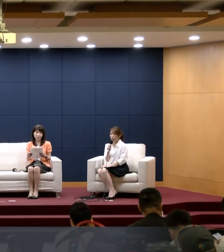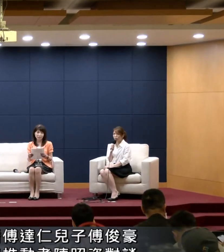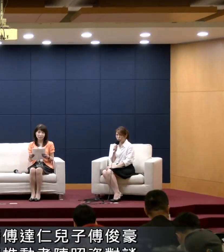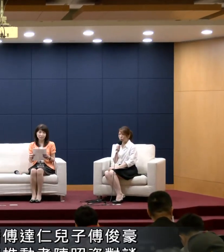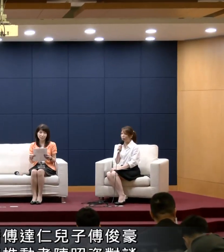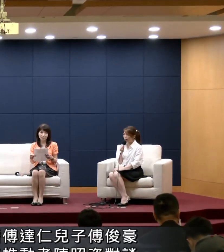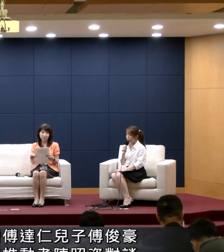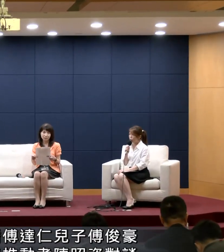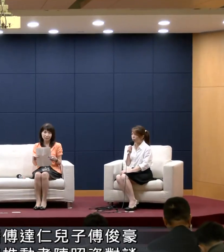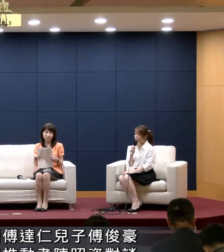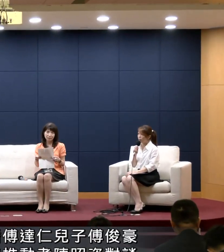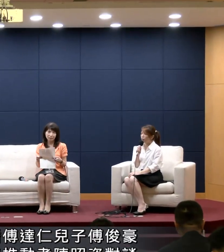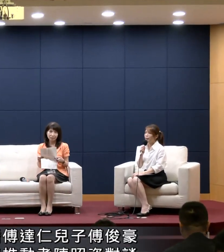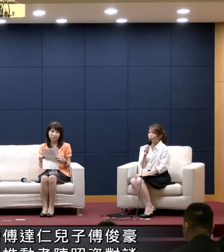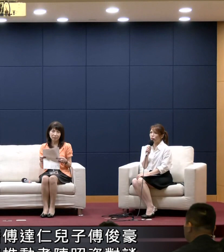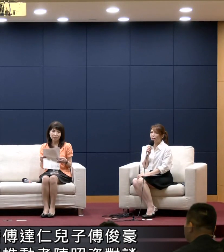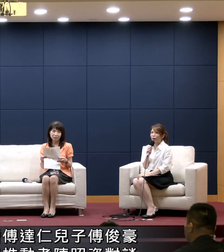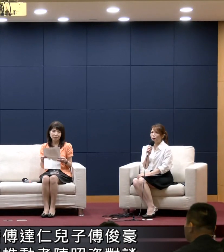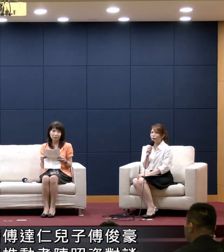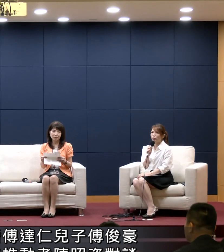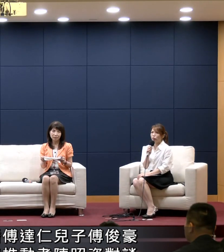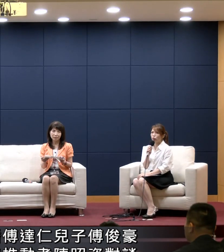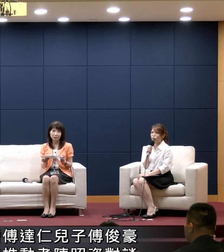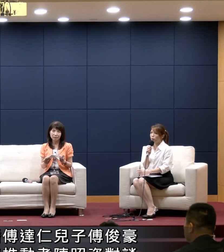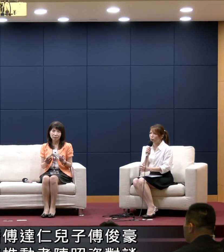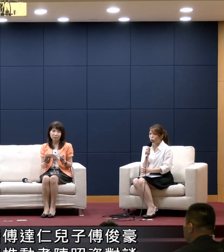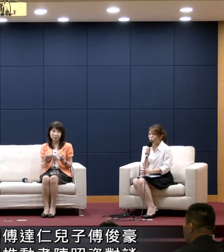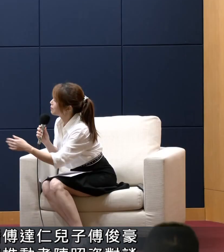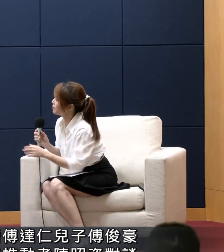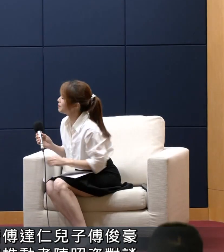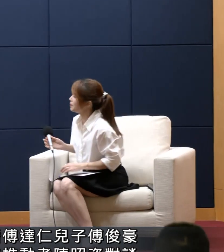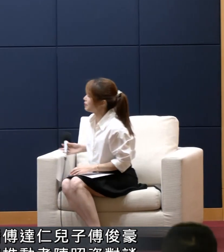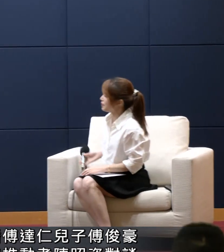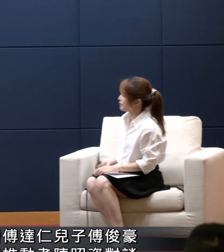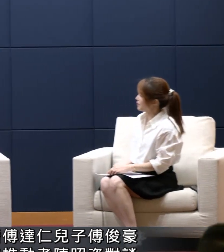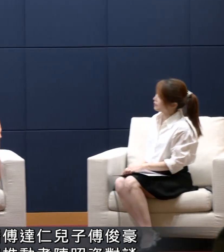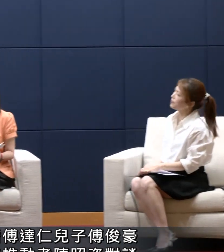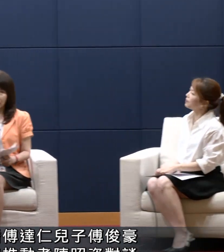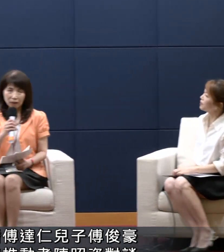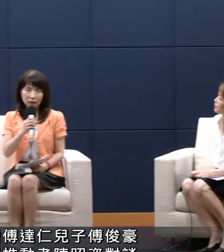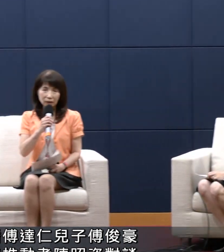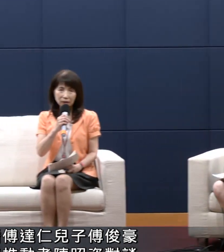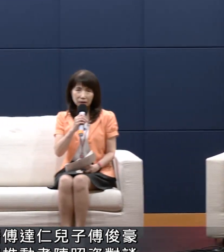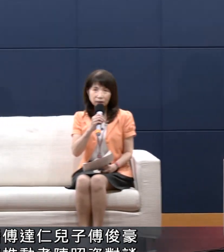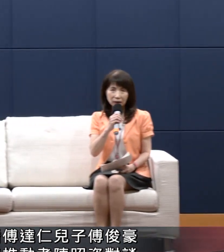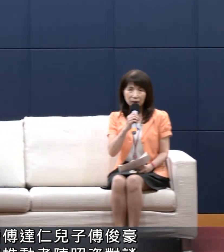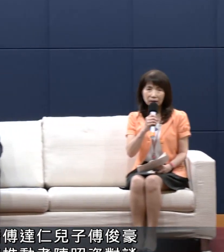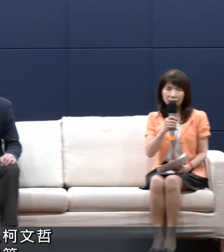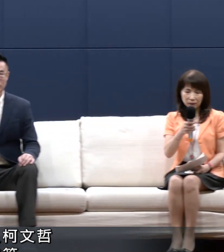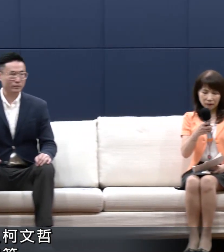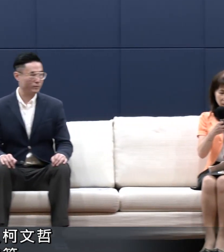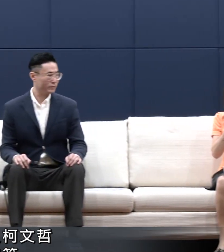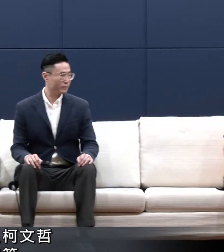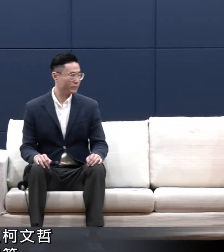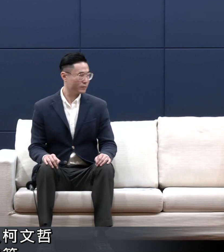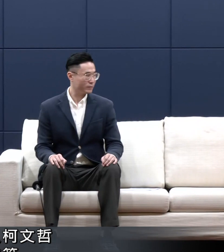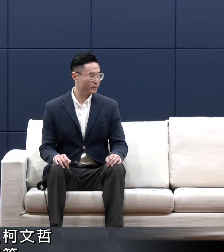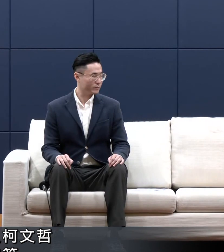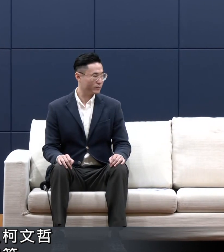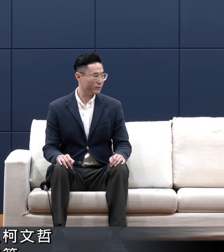找来已故体育主播傅达人的儿子傅俊豪，还有代理孕母解禁推动者陈昭姿对谈。民众党总统参选柯文哲连续2天